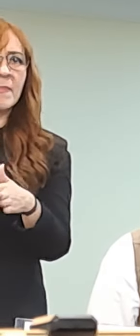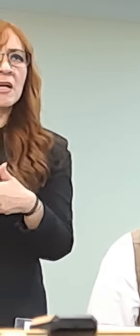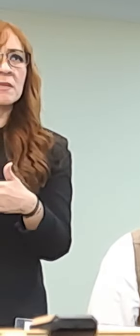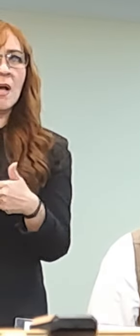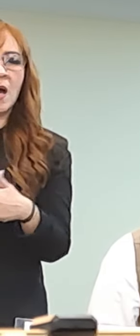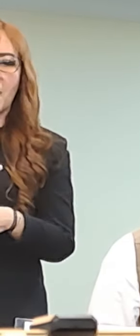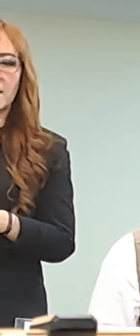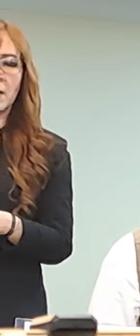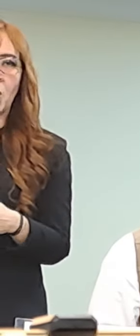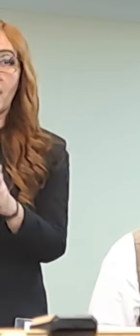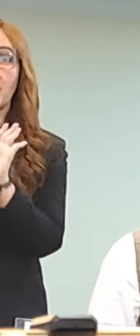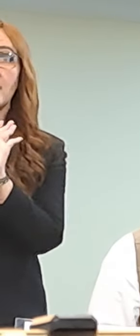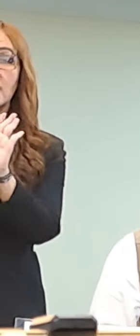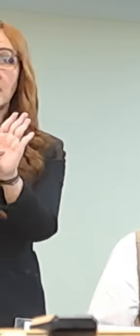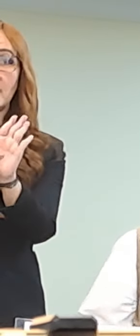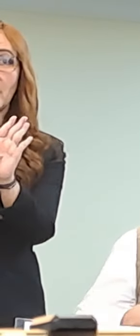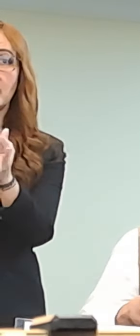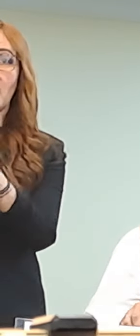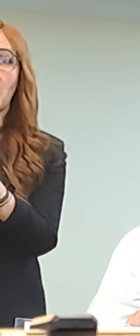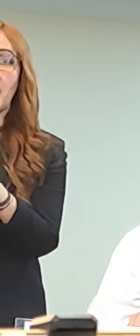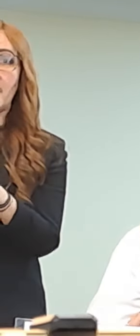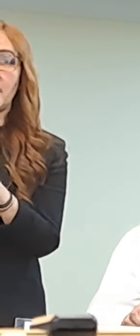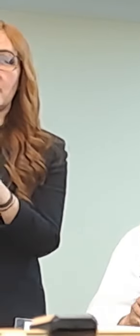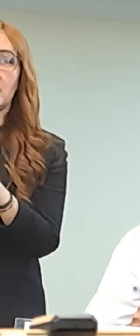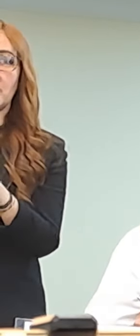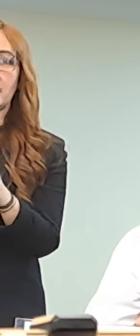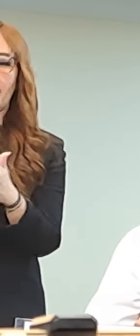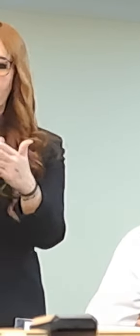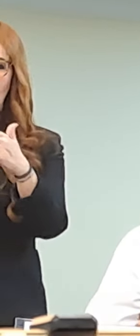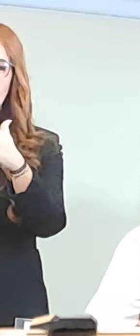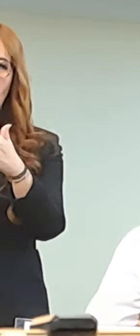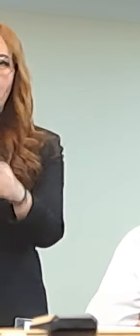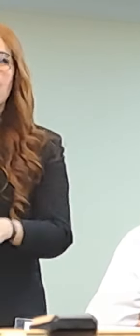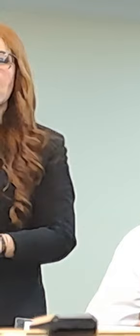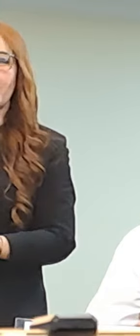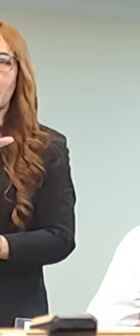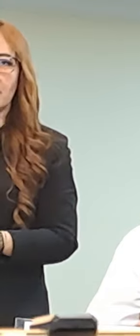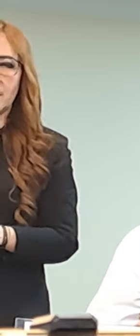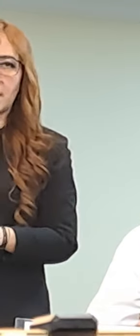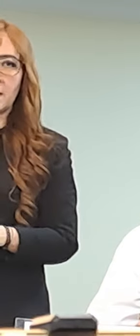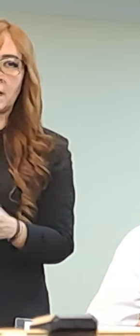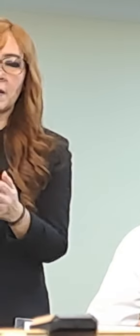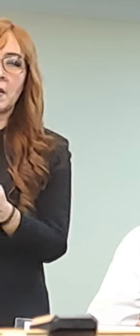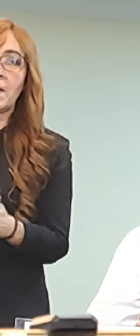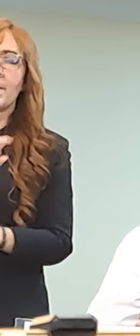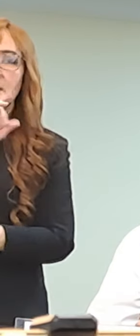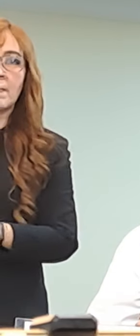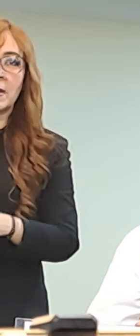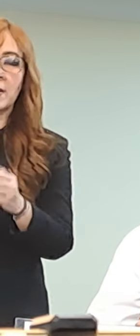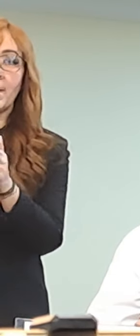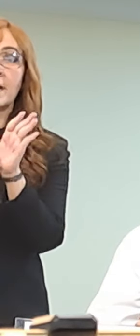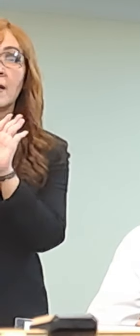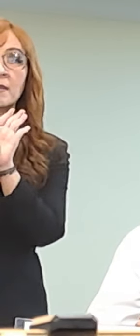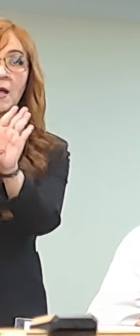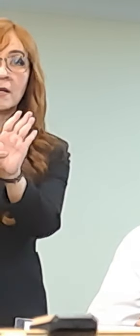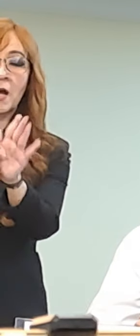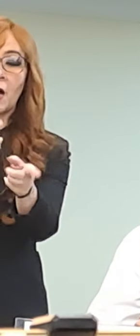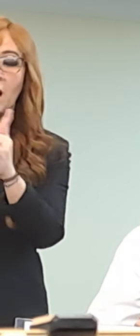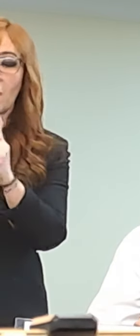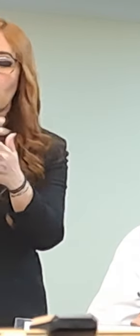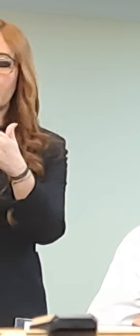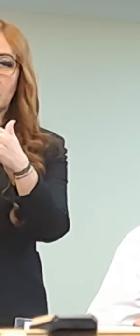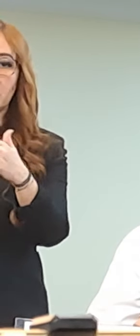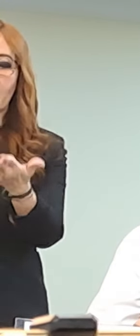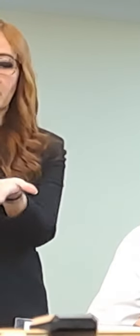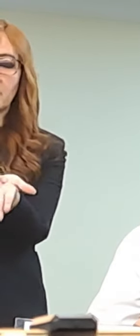dalam air itu ada tanda-tanda terendam seperti nanti keriput atau mungkin kita sebut sebagai washerwoman's hands di